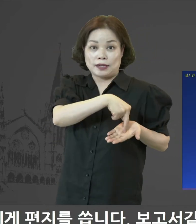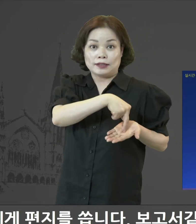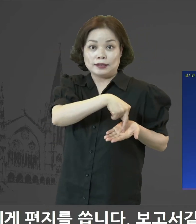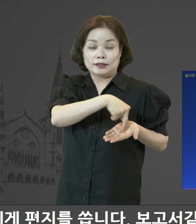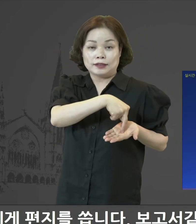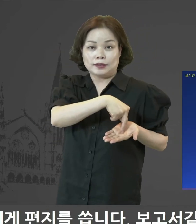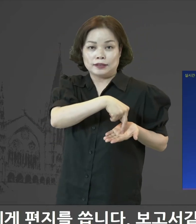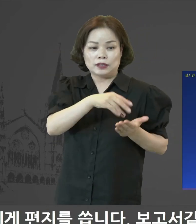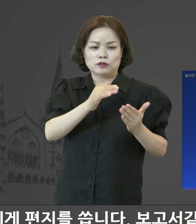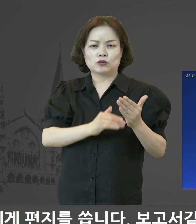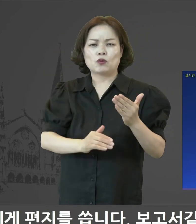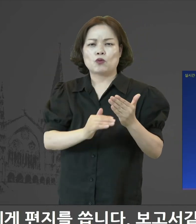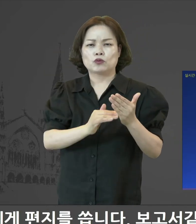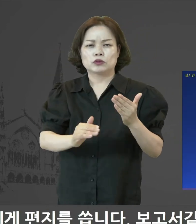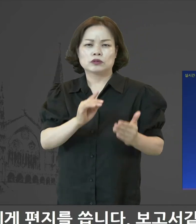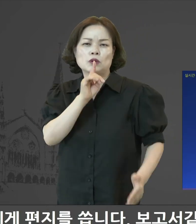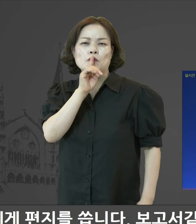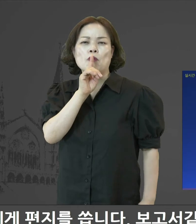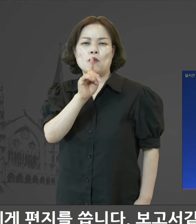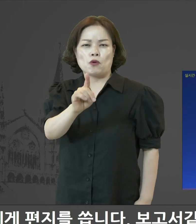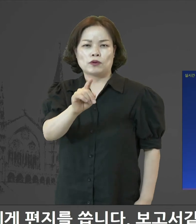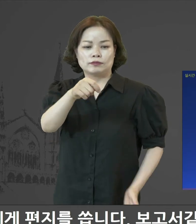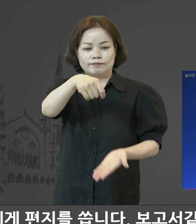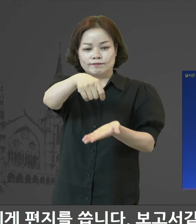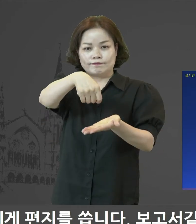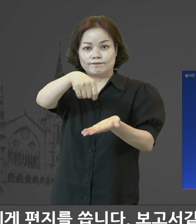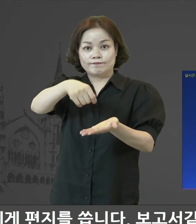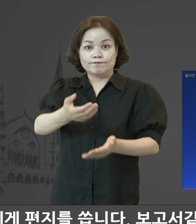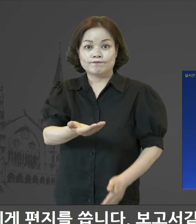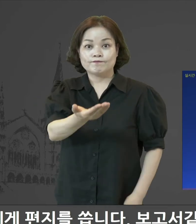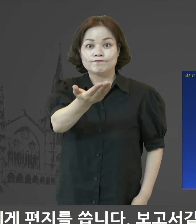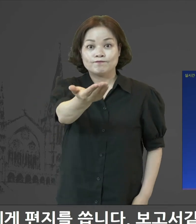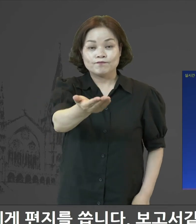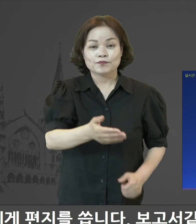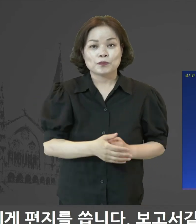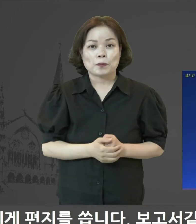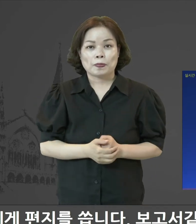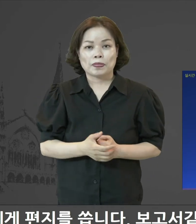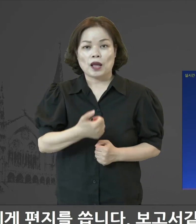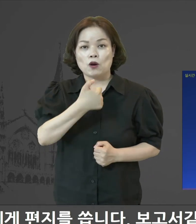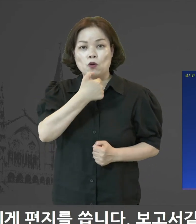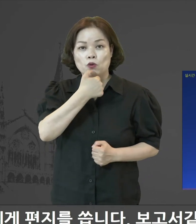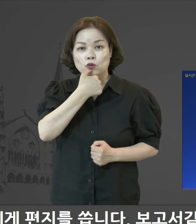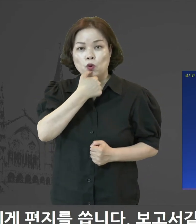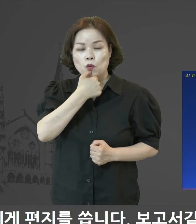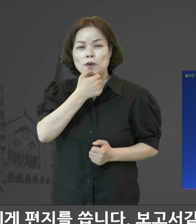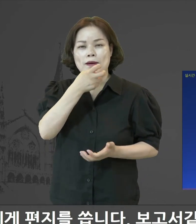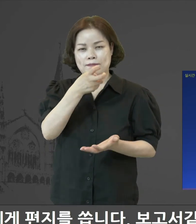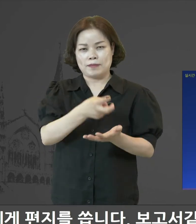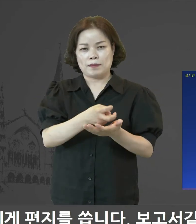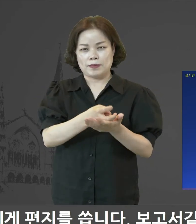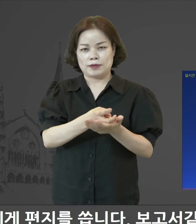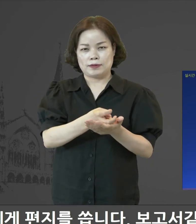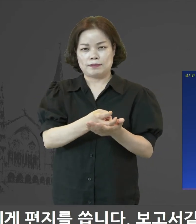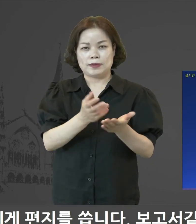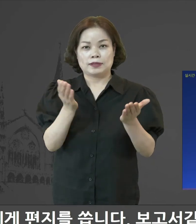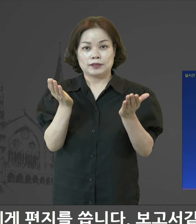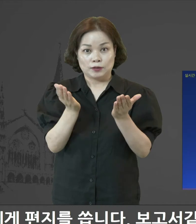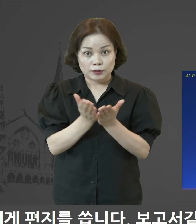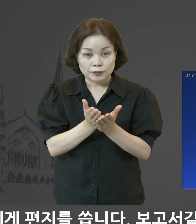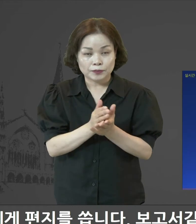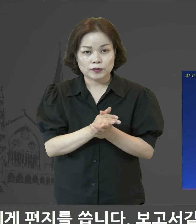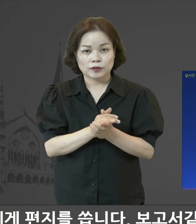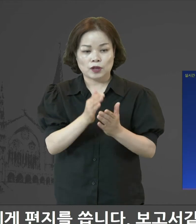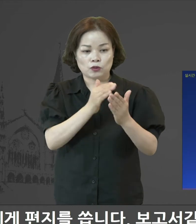이제 공식적인 보고서를 써서 보내는 겁니다. 이건 로마 법상 이렇게 해야 되는 겁니다. 이 공식 문서를